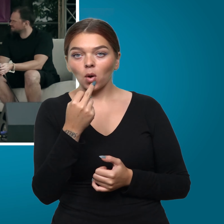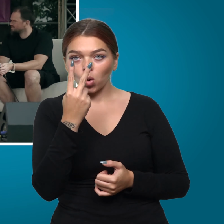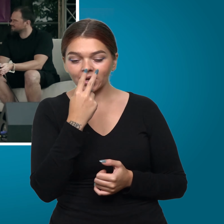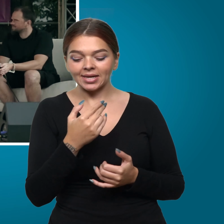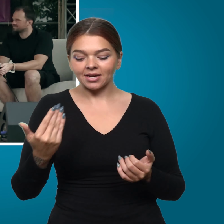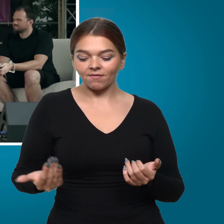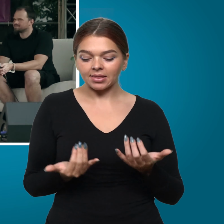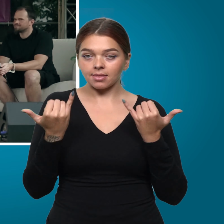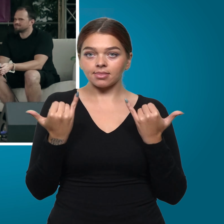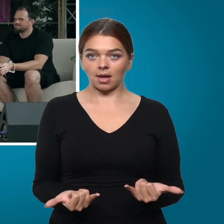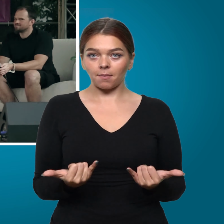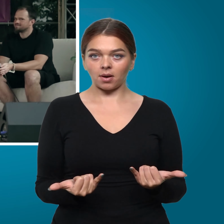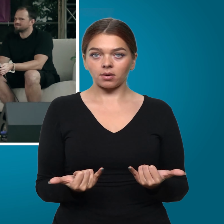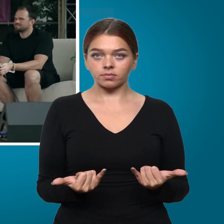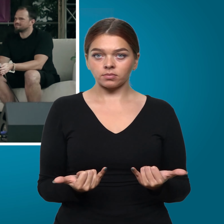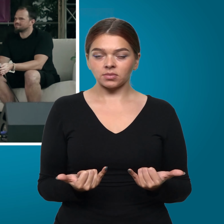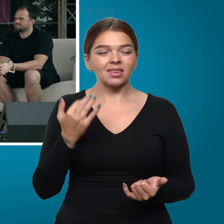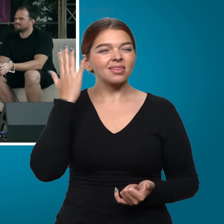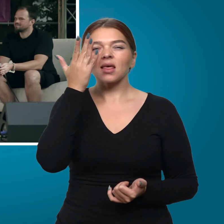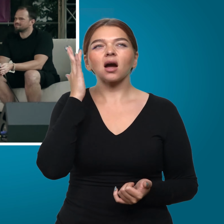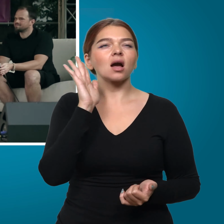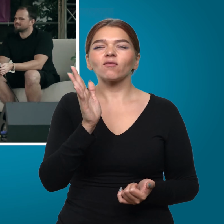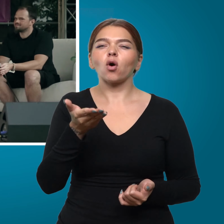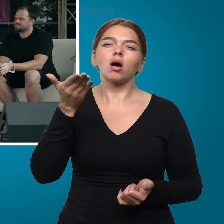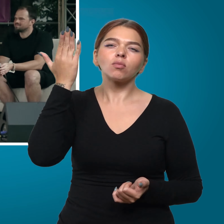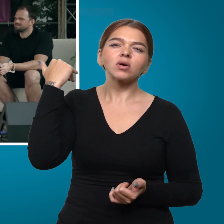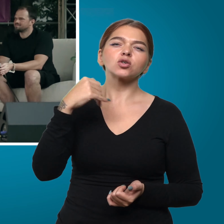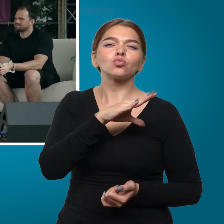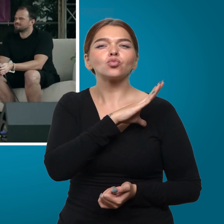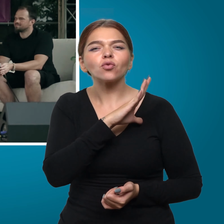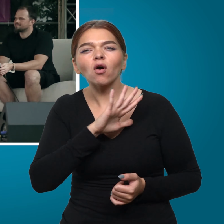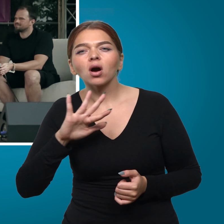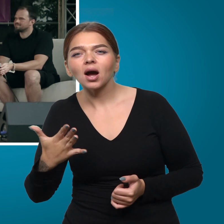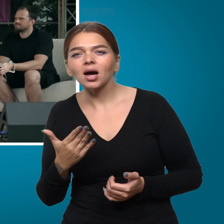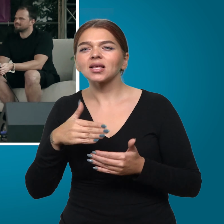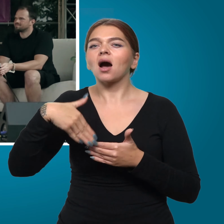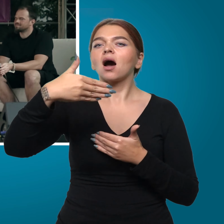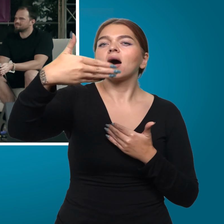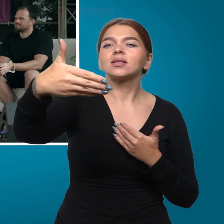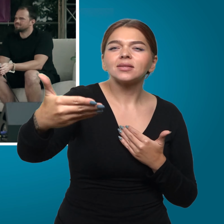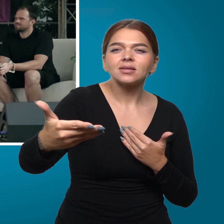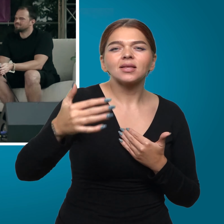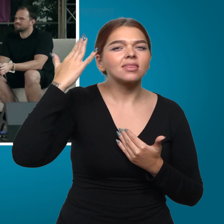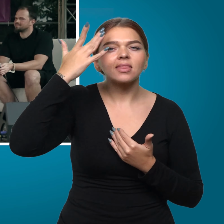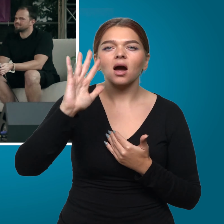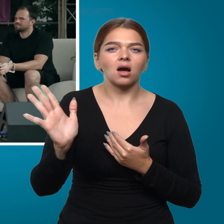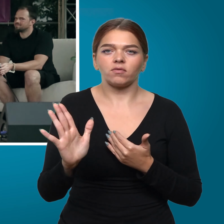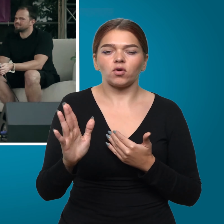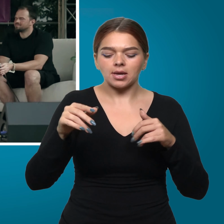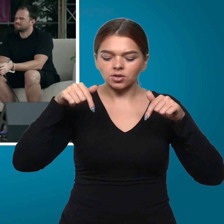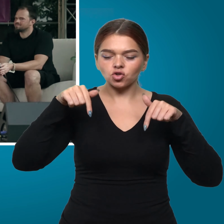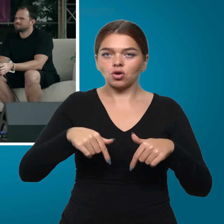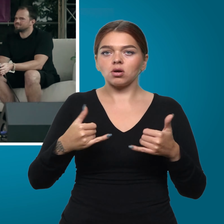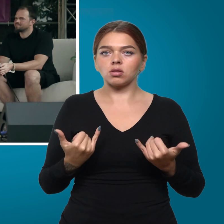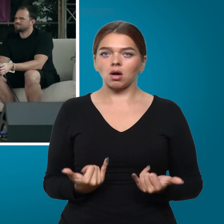gyvena dabartimi. Jie gal mažiau suka galvą dėl to, kas buvo, ir visiškai nesuka smegenų dėl to, kas